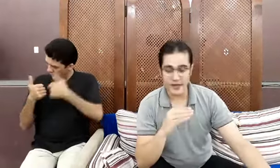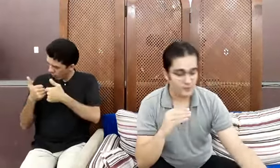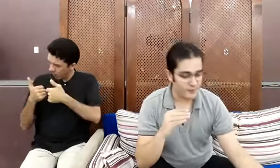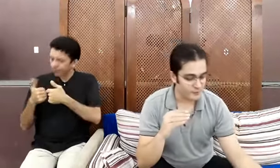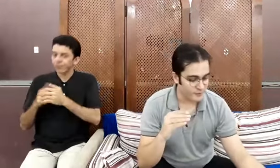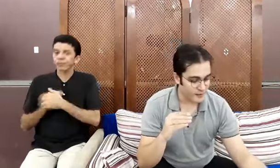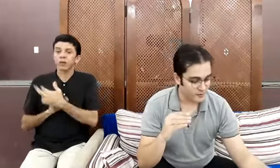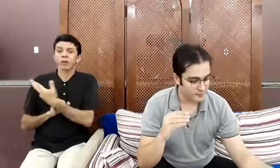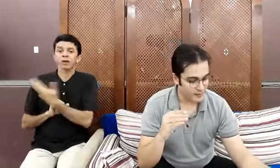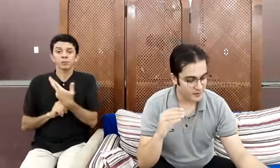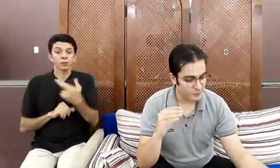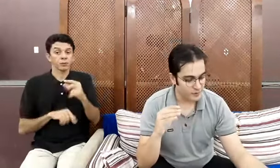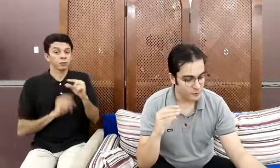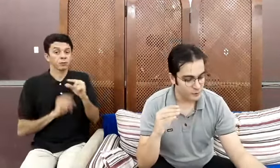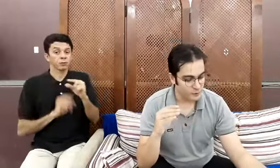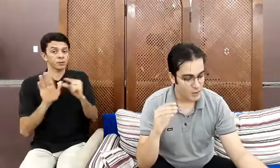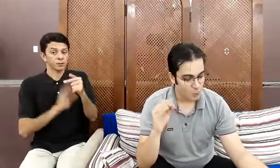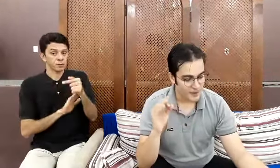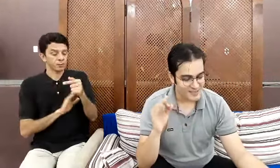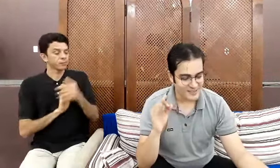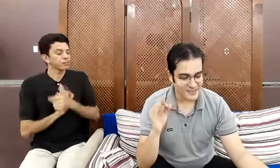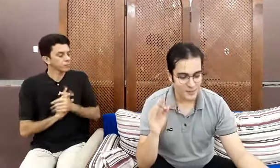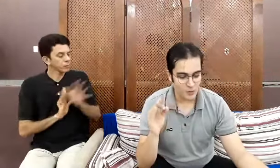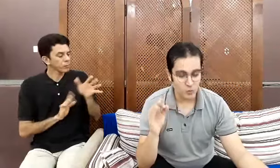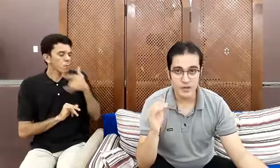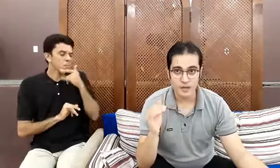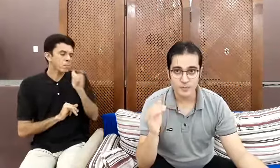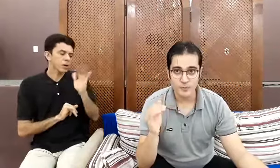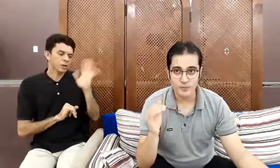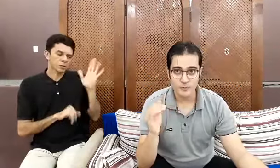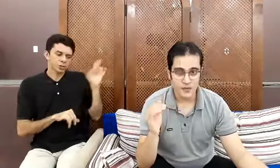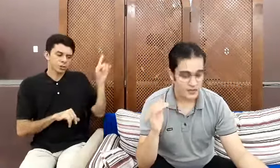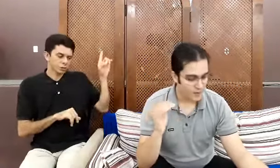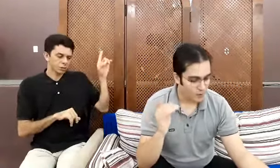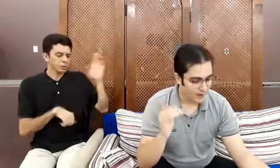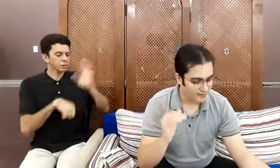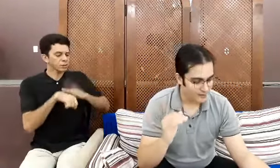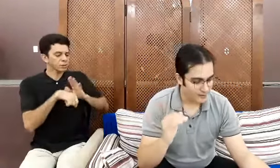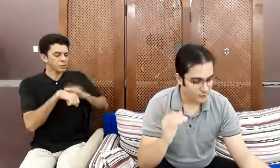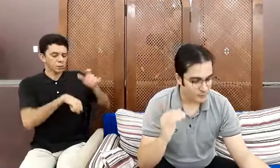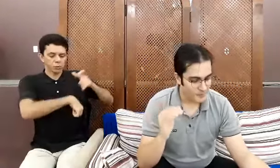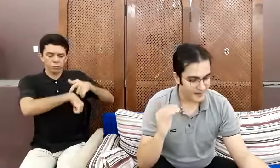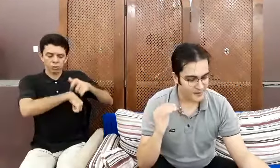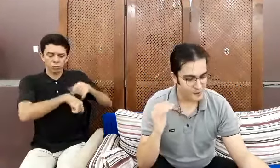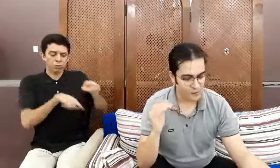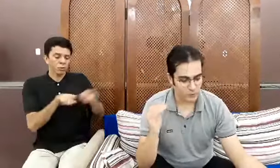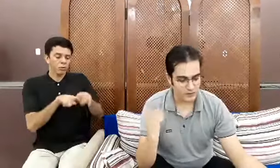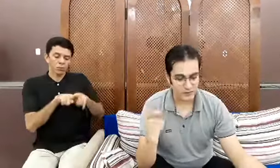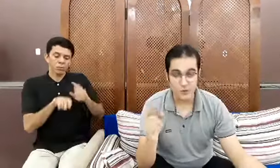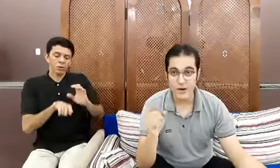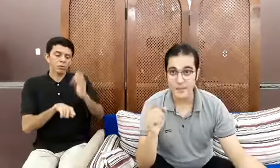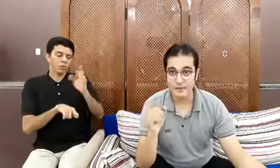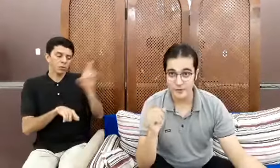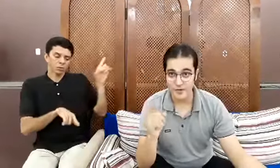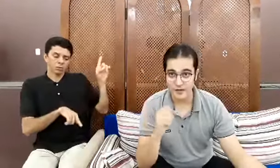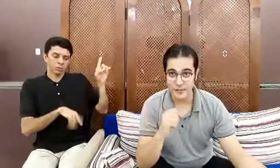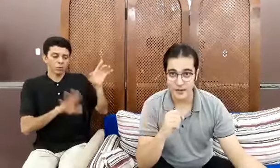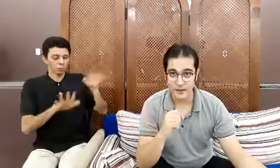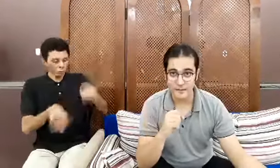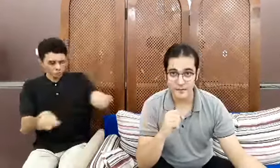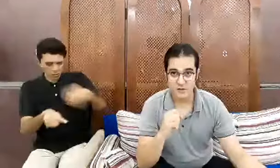responde a eles no verso 7. Ele respondeu: O Pai já determinou o tempo e a ocasião para que isso aconteça, e não cabe a